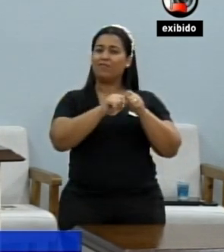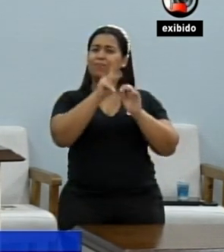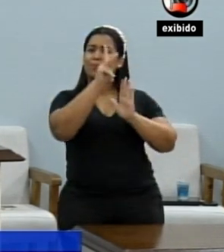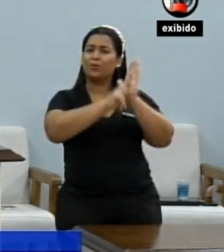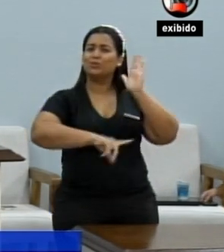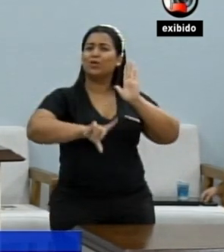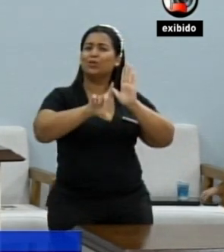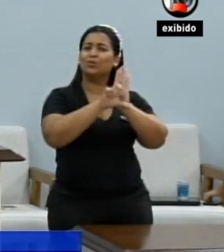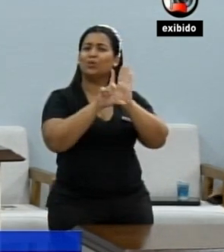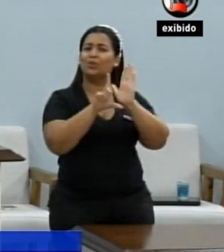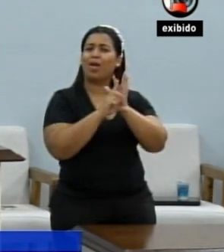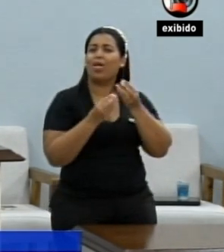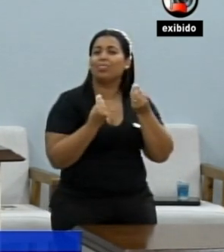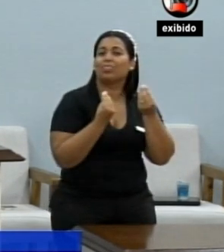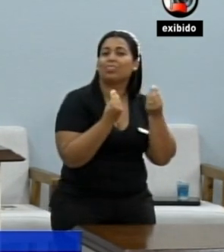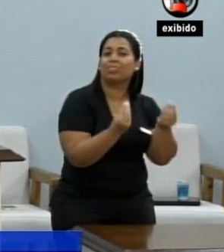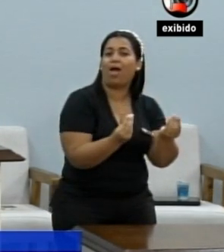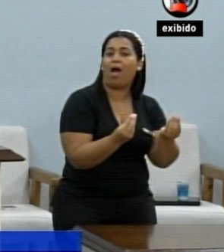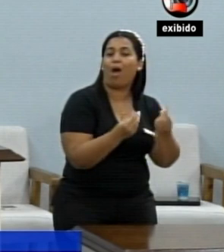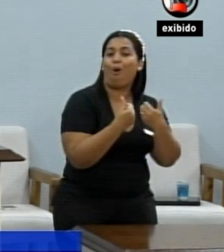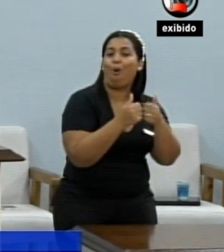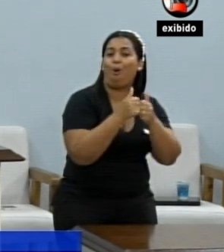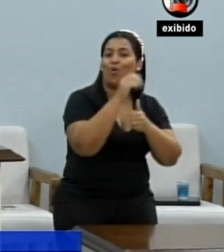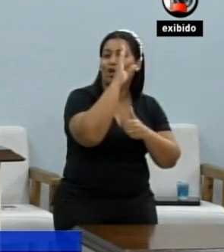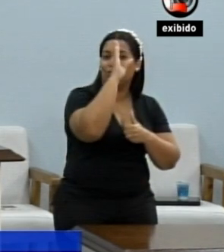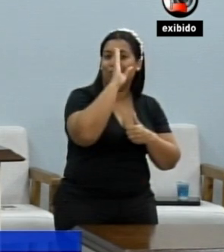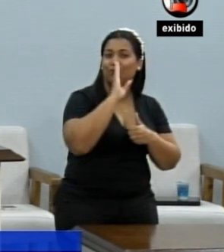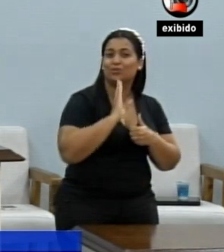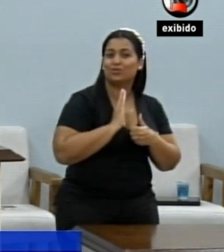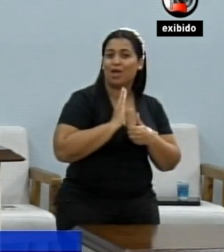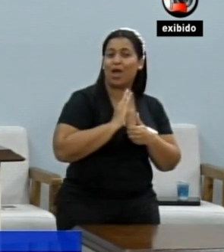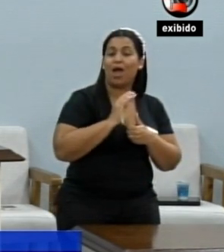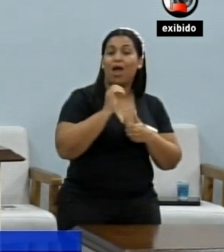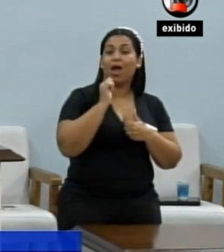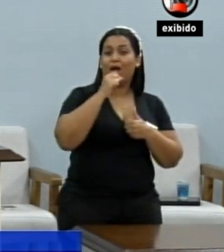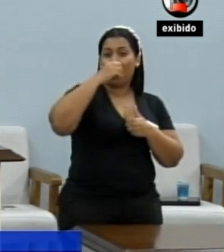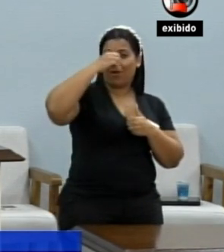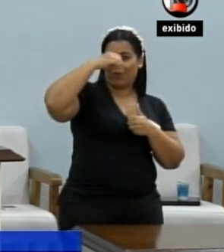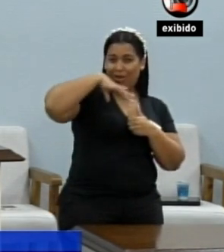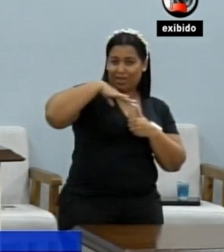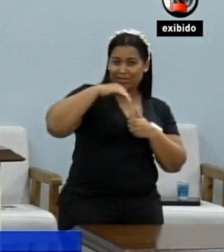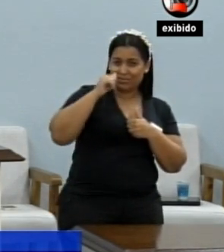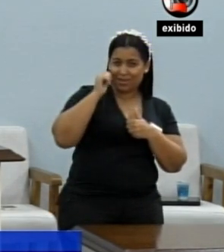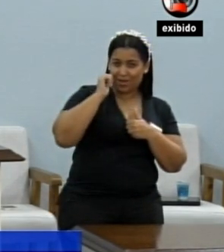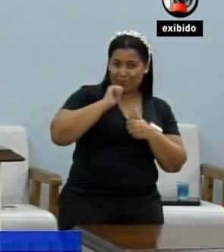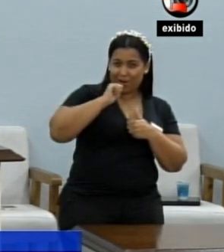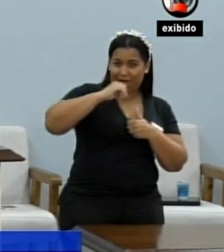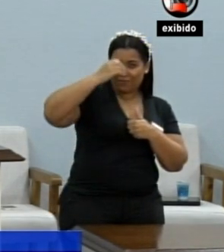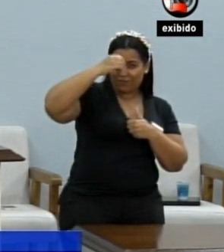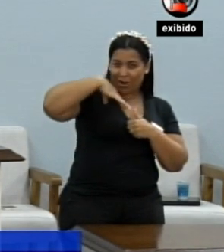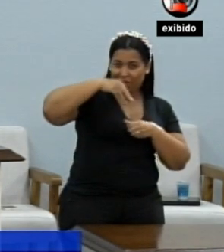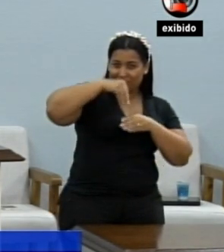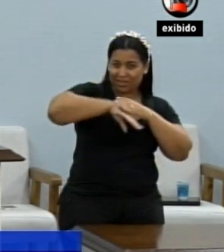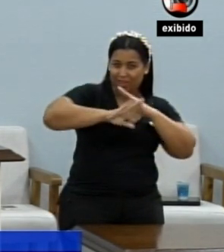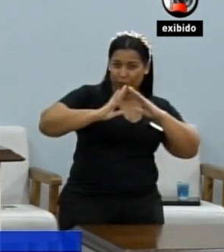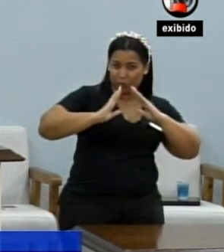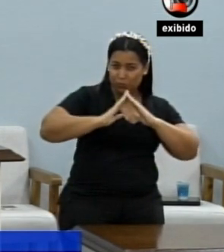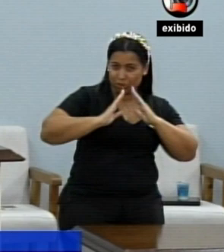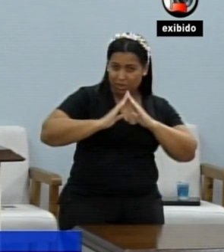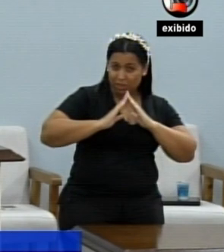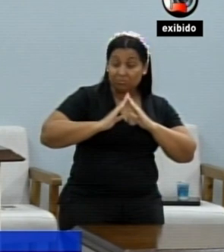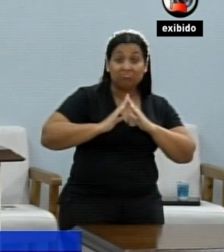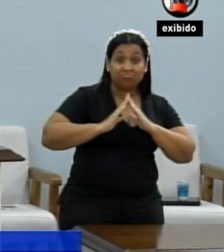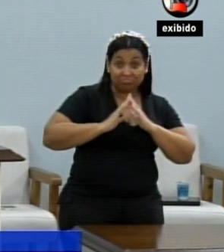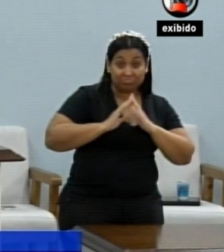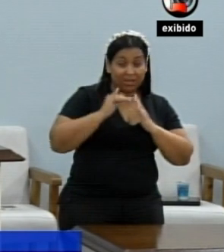de lei para dar gratuidade no transporte público às vítimas de violência doméstica, impedindo assim